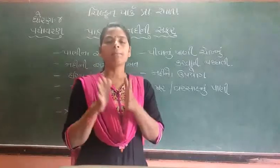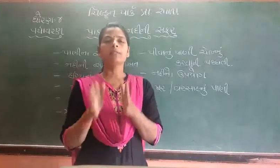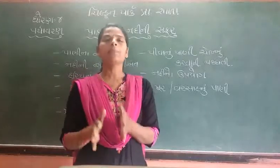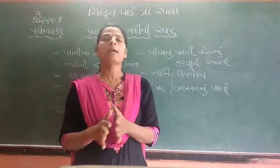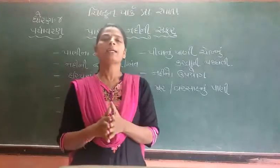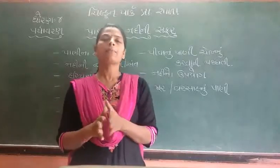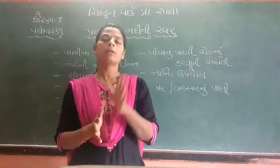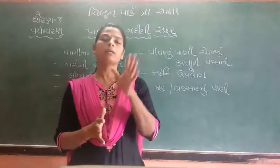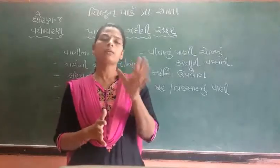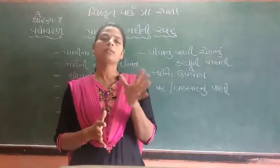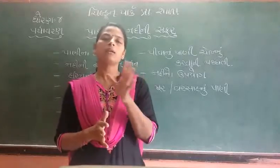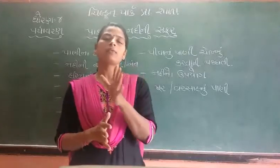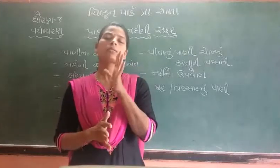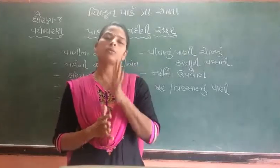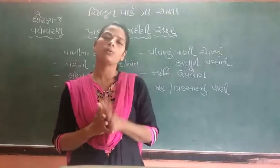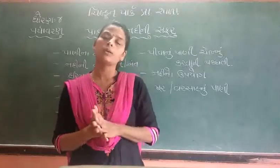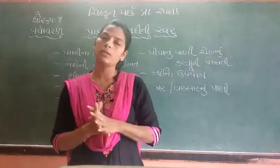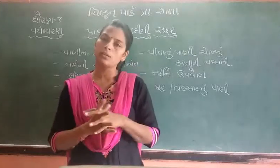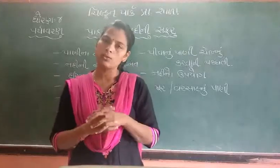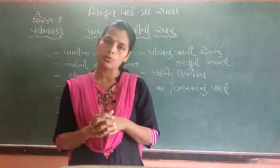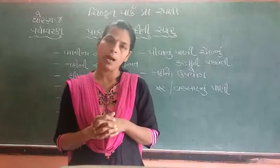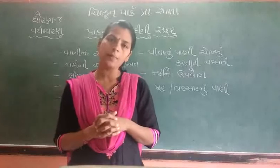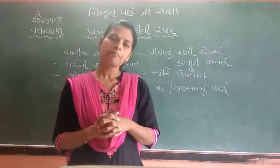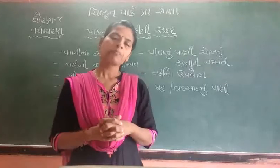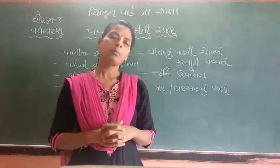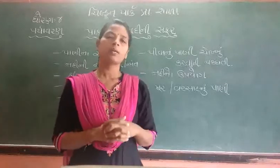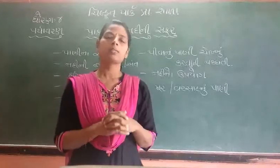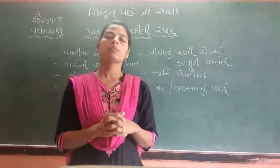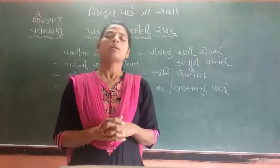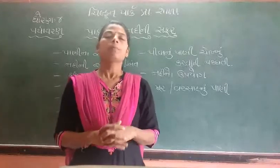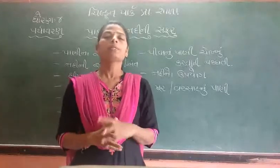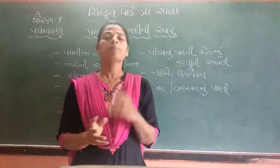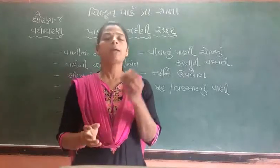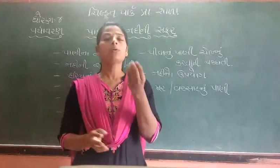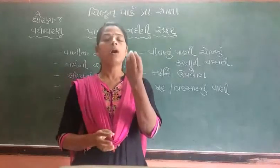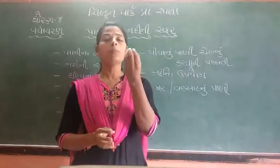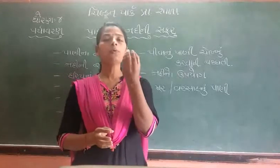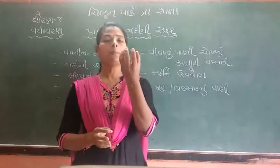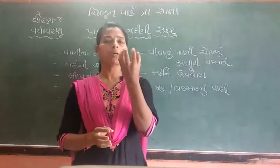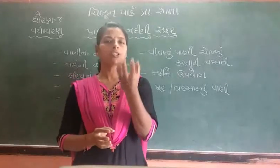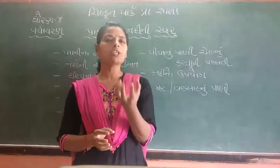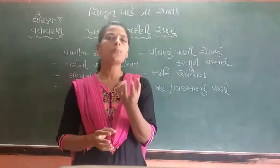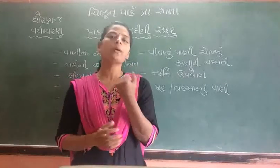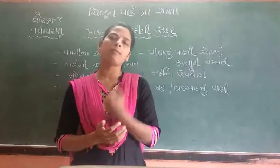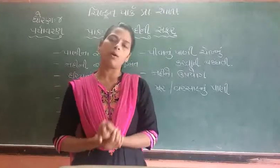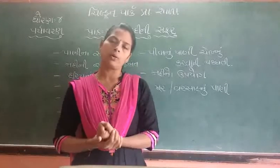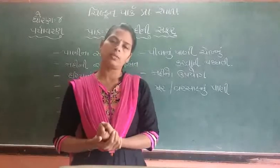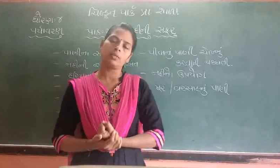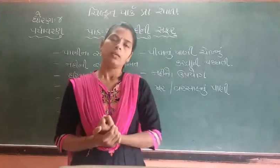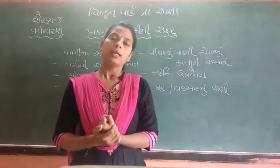બધા પ્રાણી આપણને નદી તળાવ કે સરોવરની અંદર જોવા મળે છે. પછી બાળકો, અમુક પક્ષીઓ પણ એવા હોય છે કે